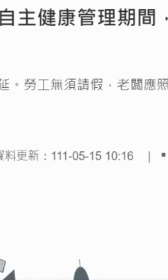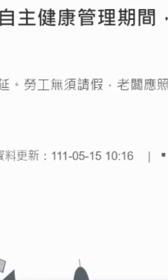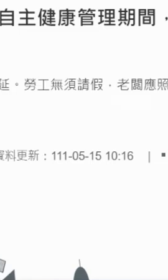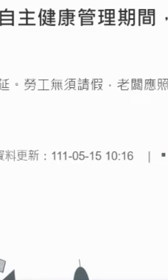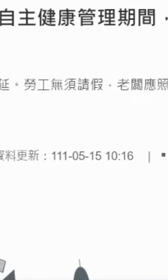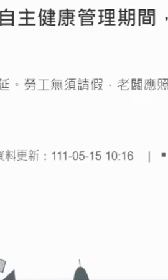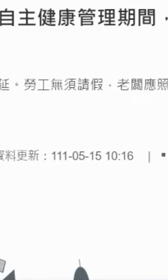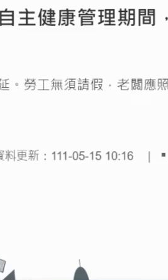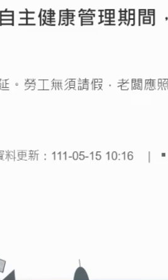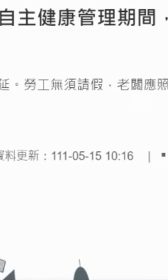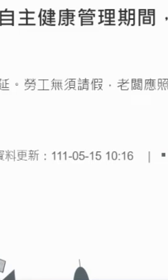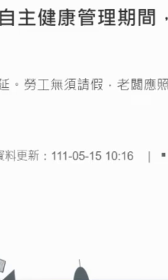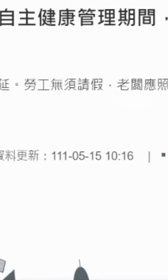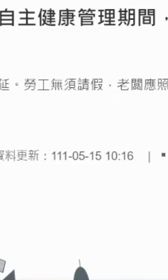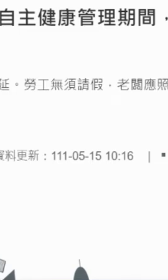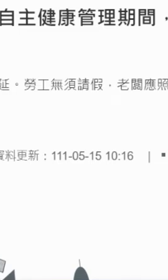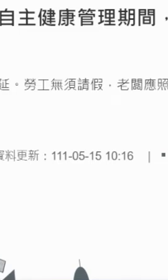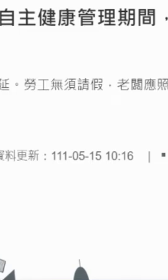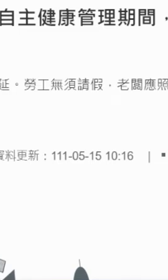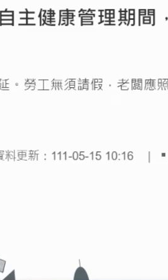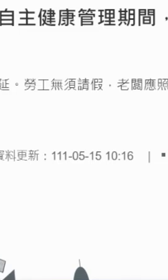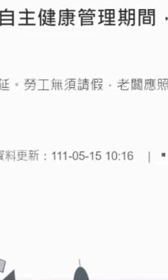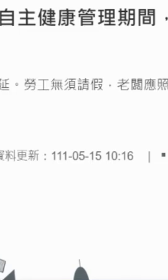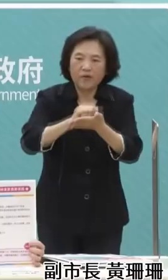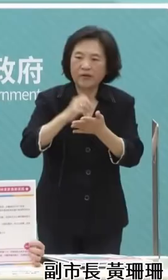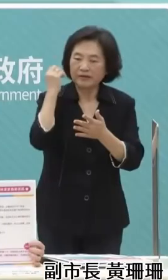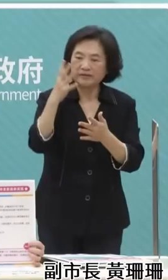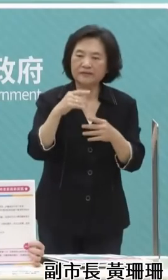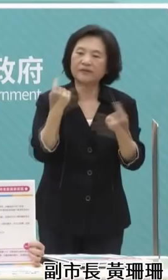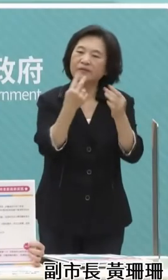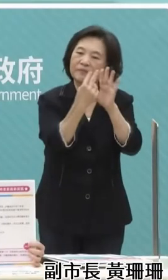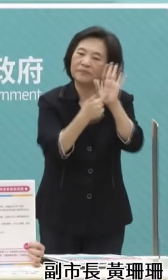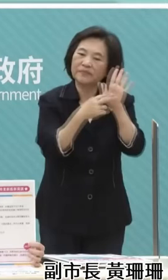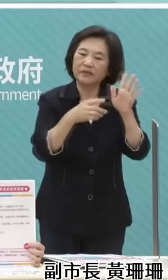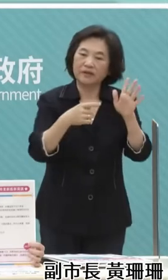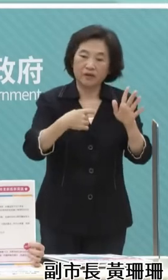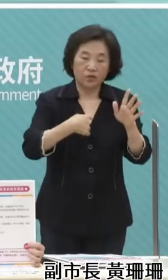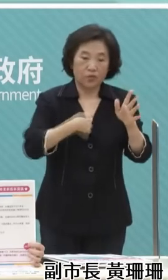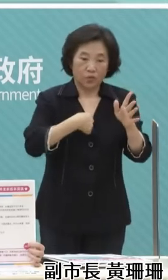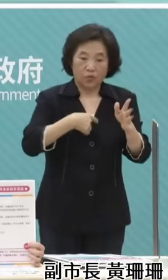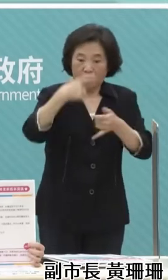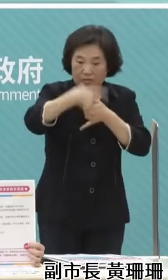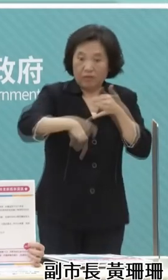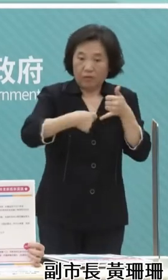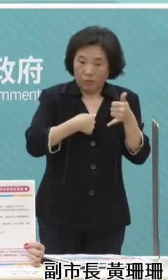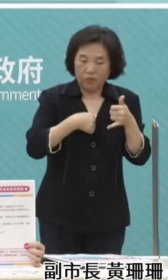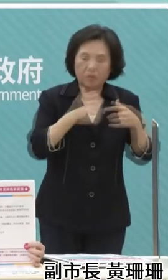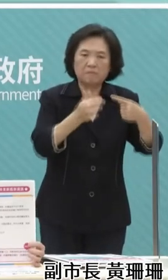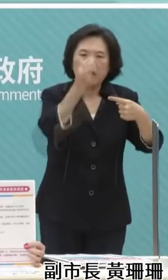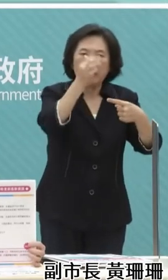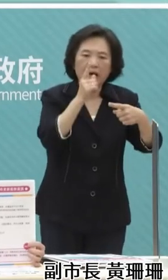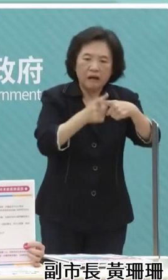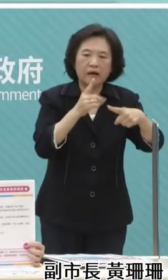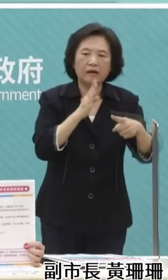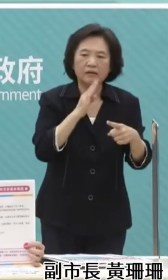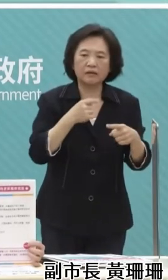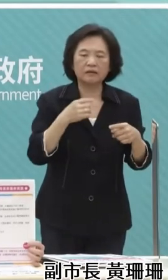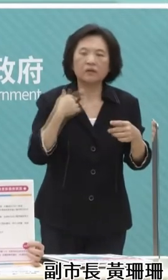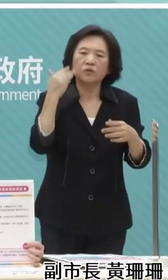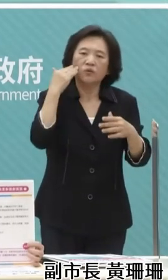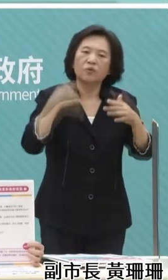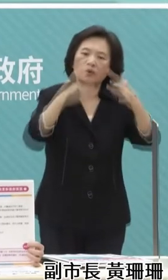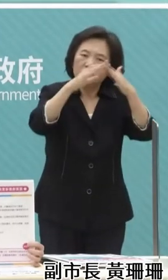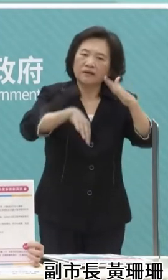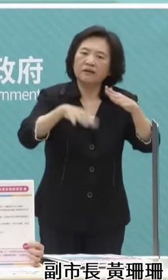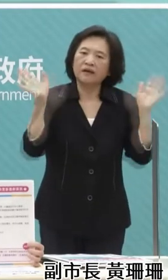看到进去之后就会看到我们最新更新的资讯，例如说在我是确诊者里面，他可能有个问题是我家里有儿童